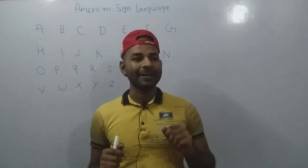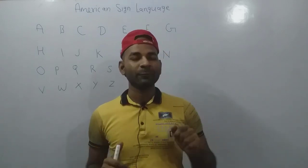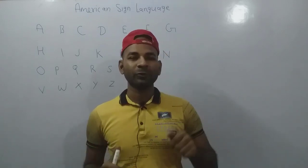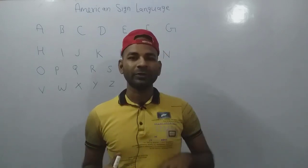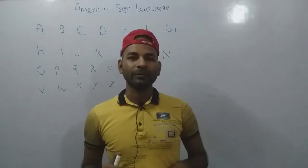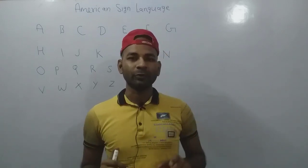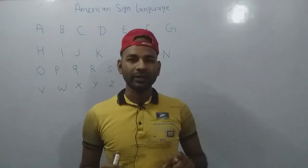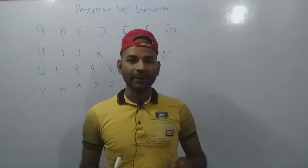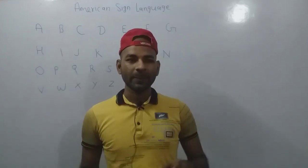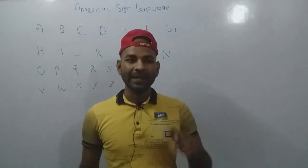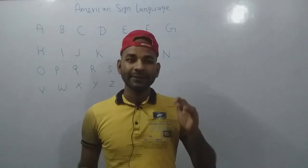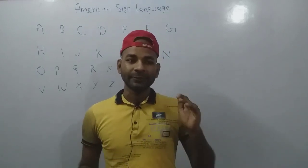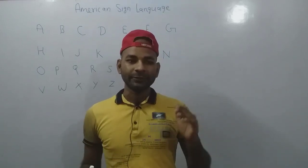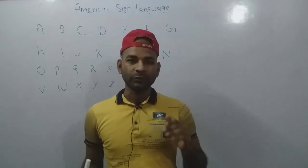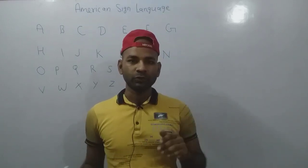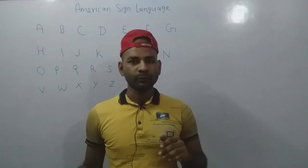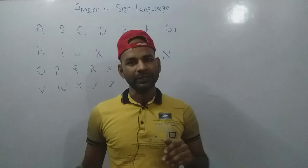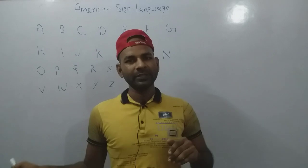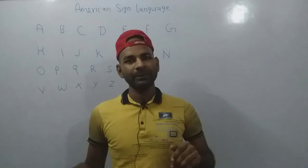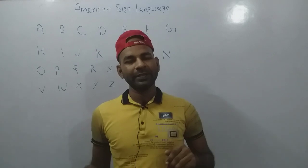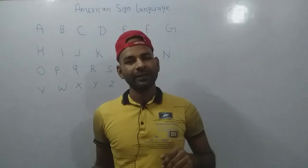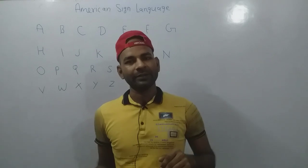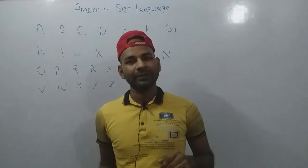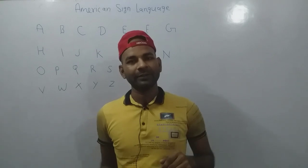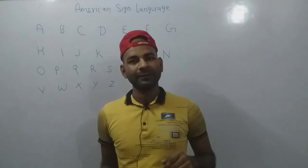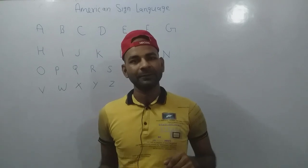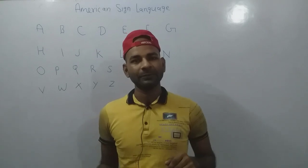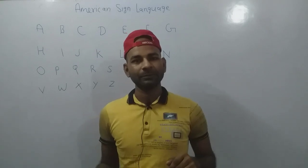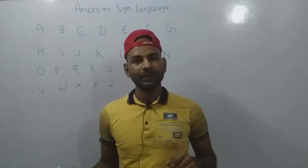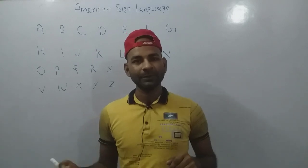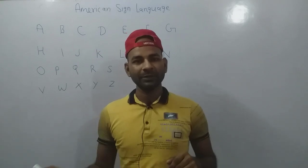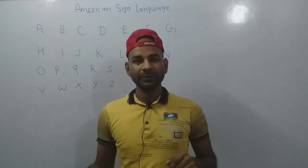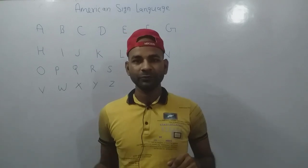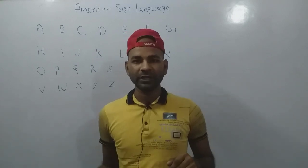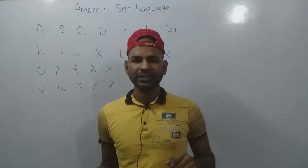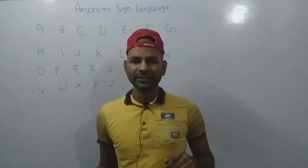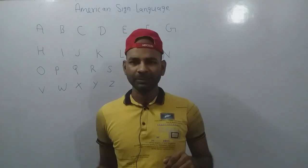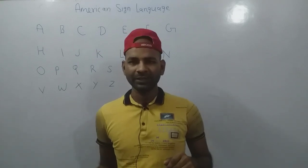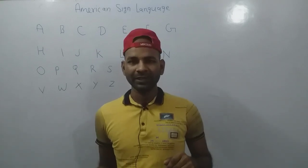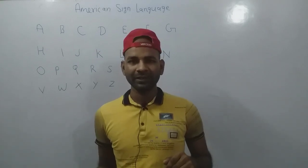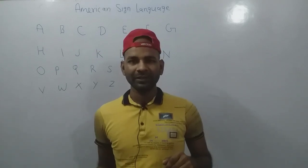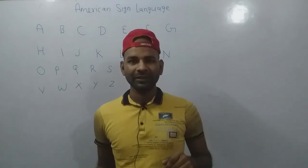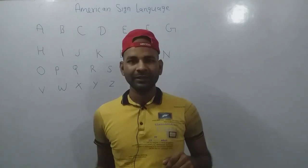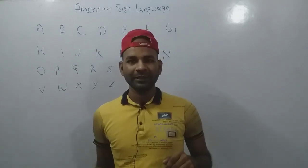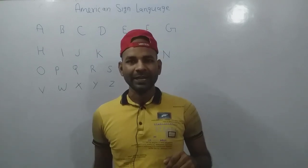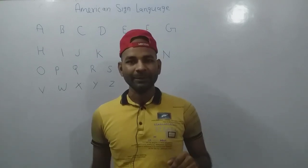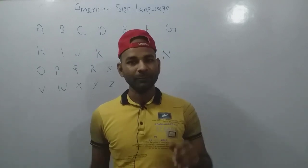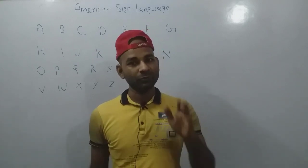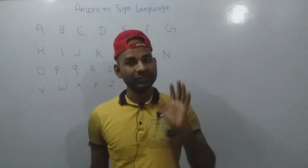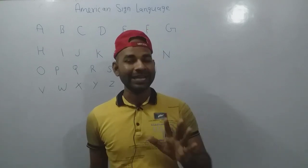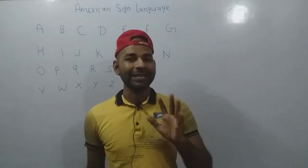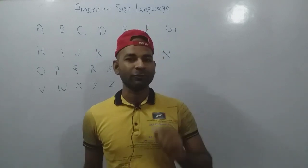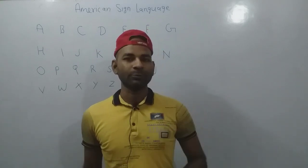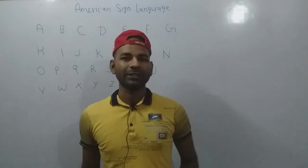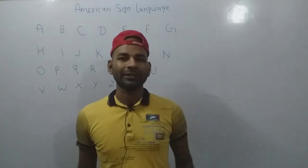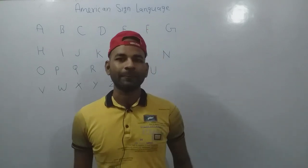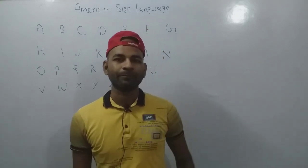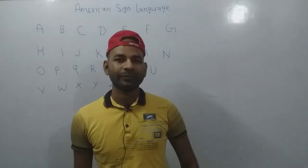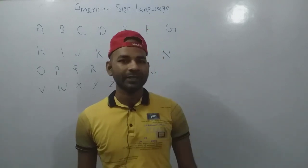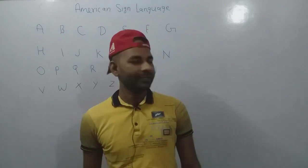आपको बोलना है दूध तो बिल्ली ने पी लिया यार, आदमी ने फिर पूछा किसने पी लिया? अब आपको साइन लैंग्वेज में बताना है, इसी